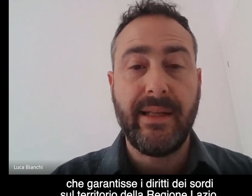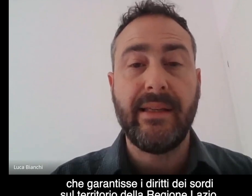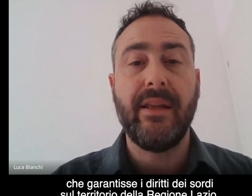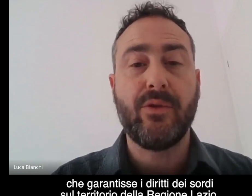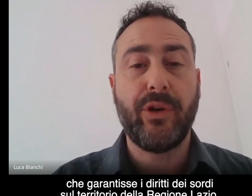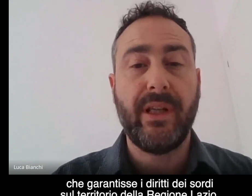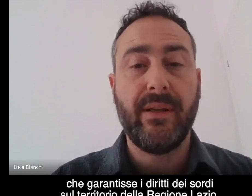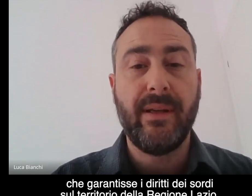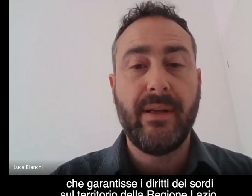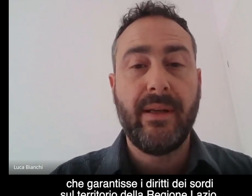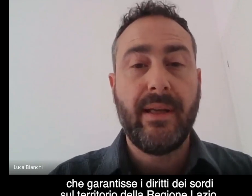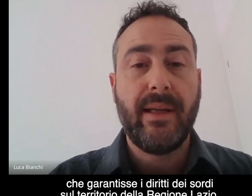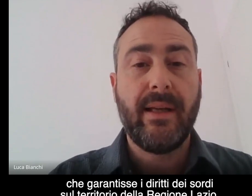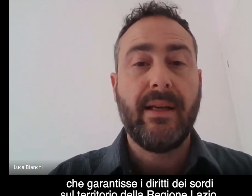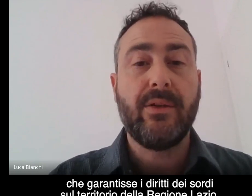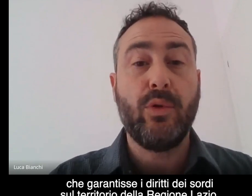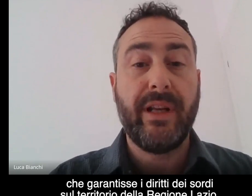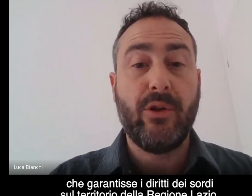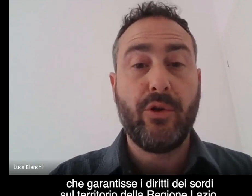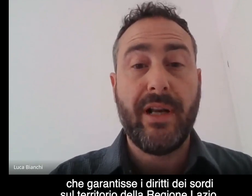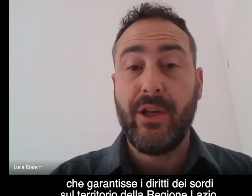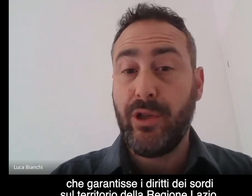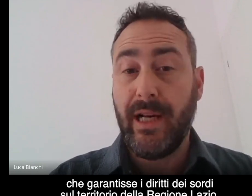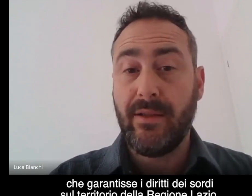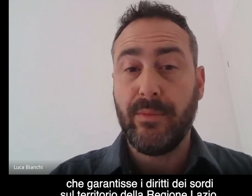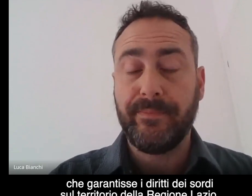dei sordi sul territorio della regione lazio